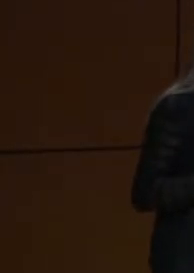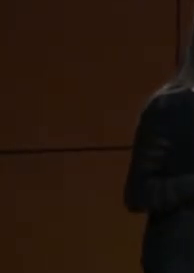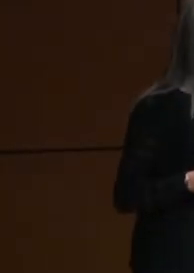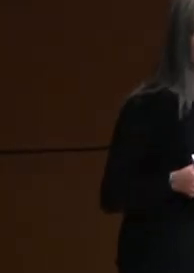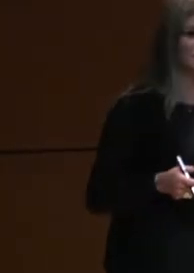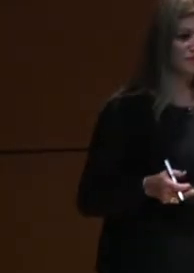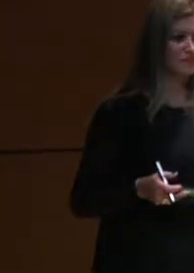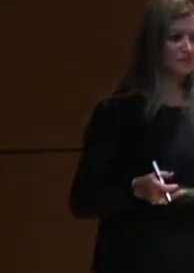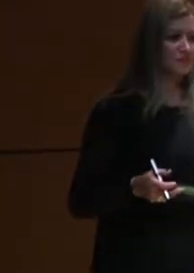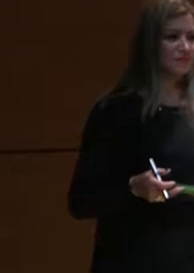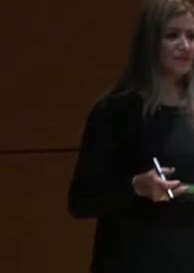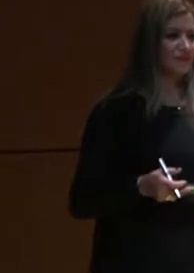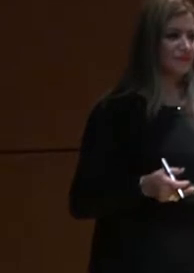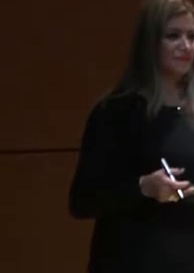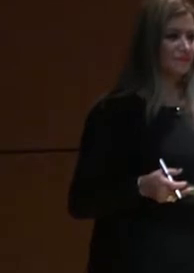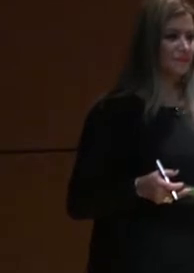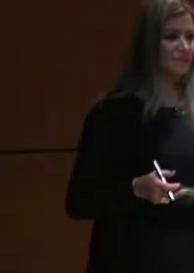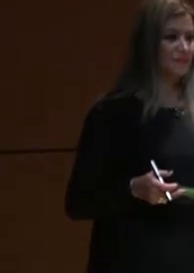Paul Martínez.